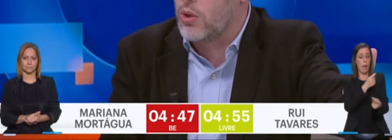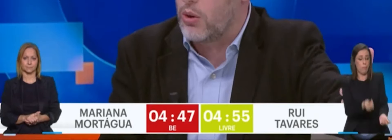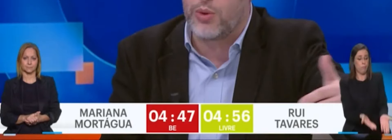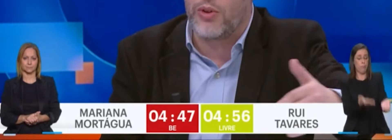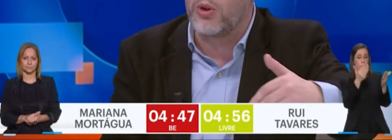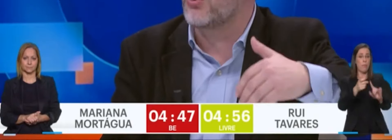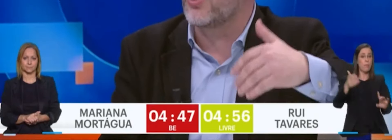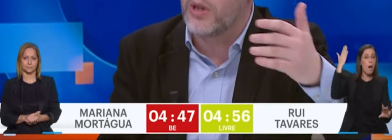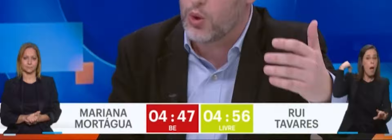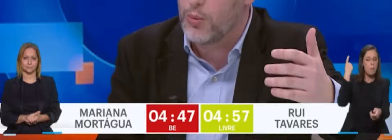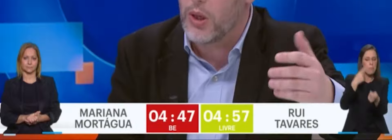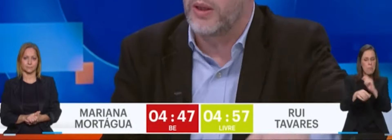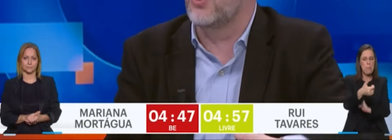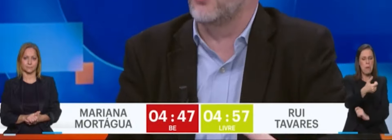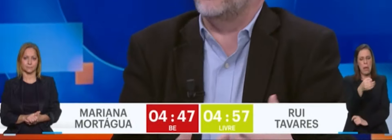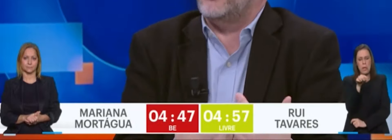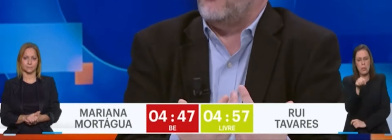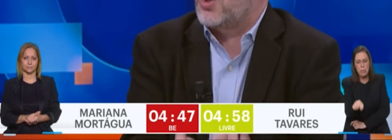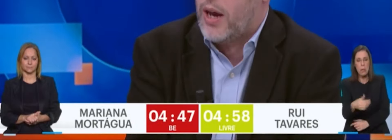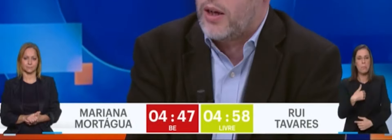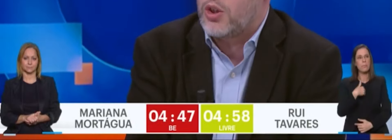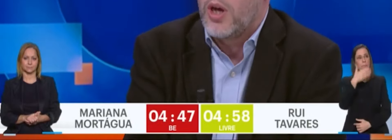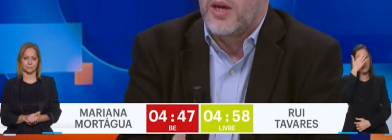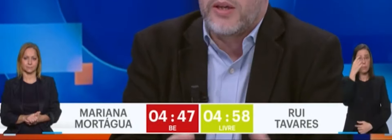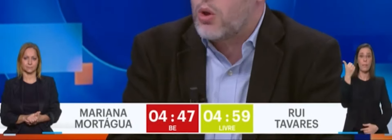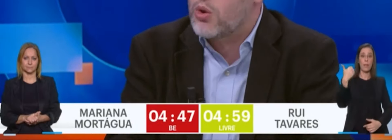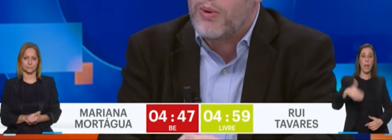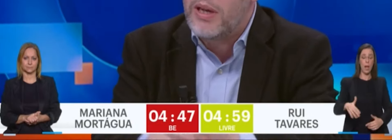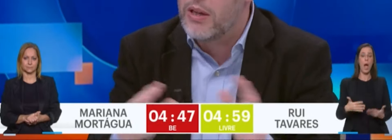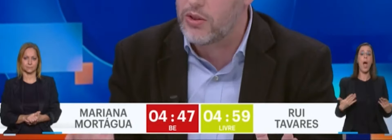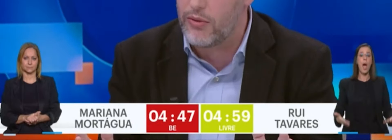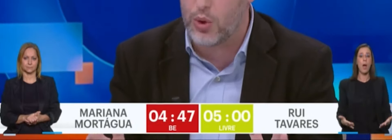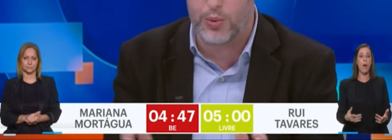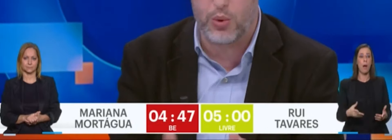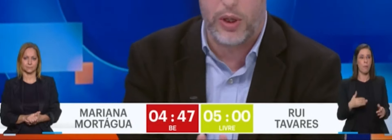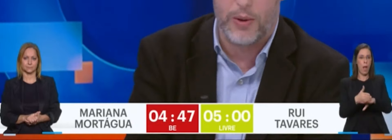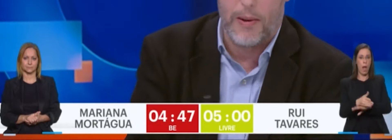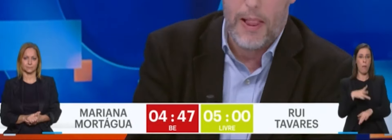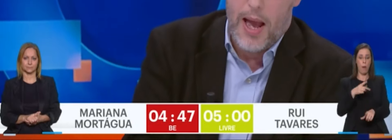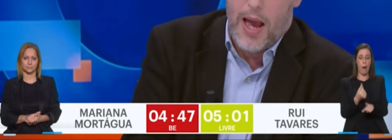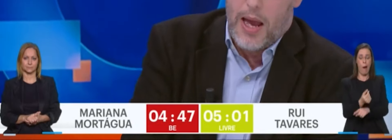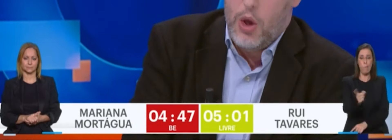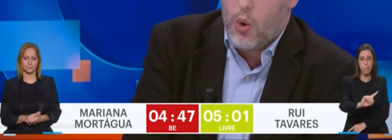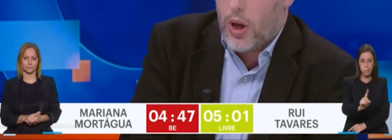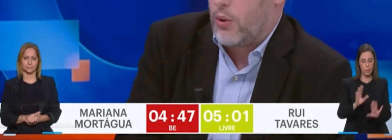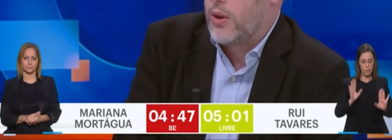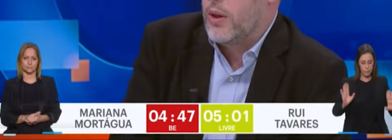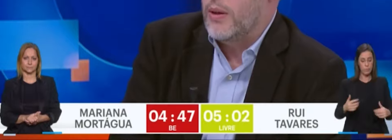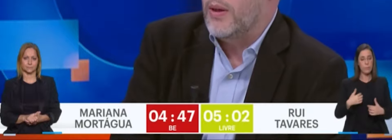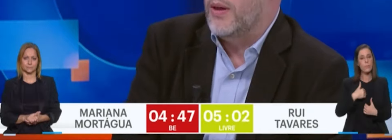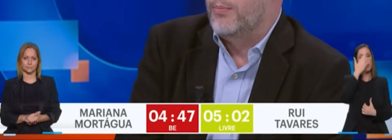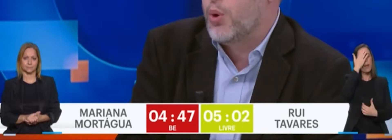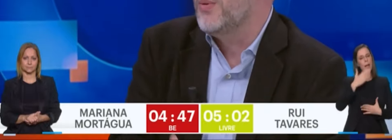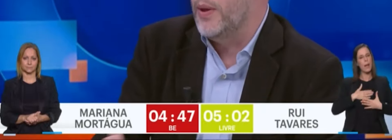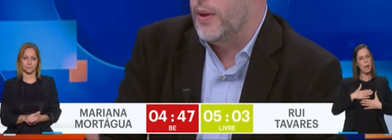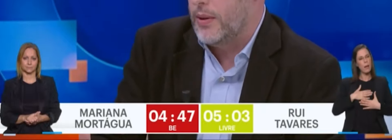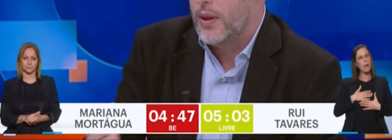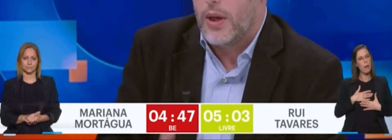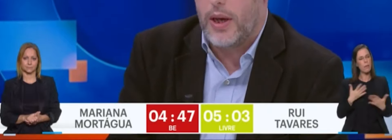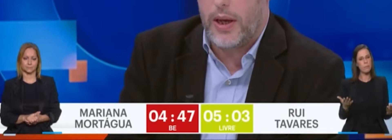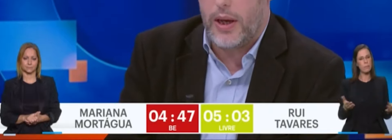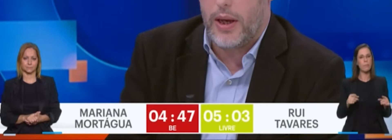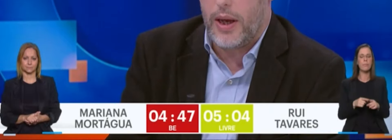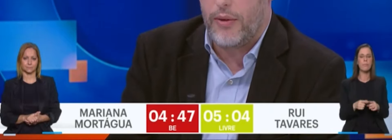ainda há uns anos se vendiam por 500.000 e nós achávamos caras e que agora estão inacessíveis aos portugueses eu creio que Proibir